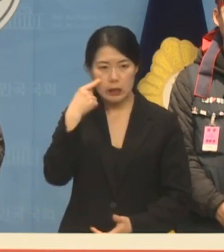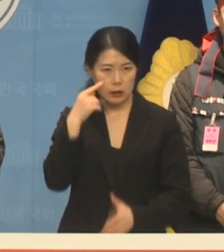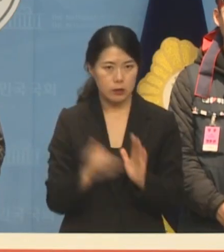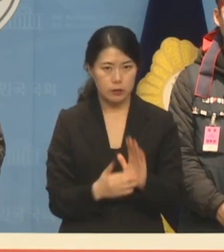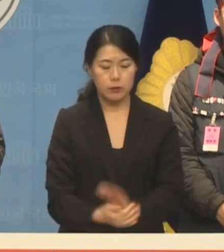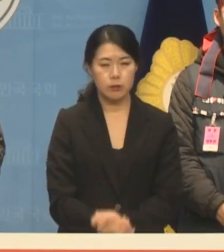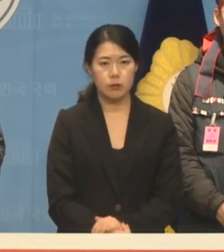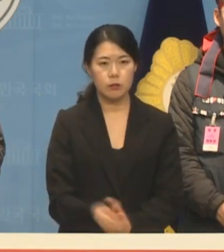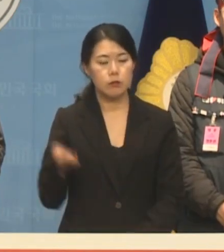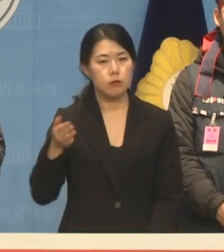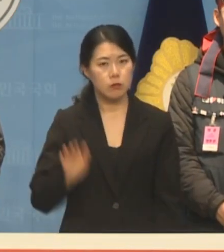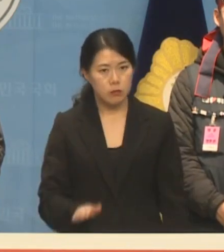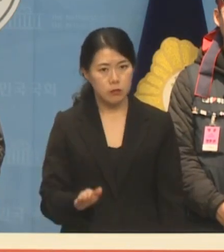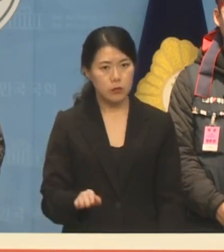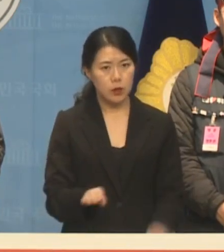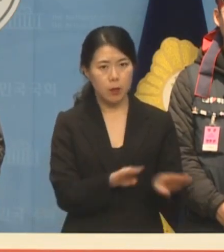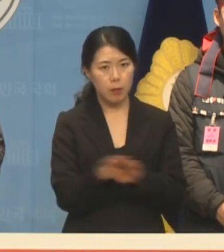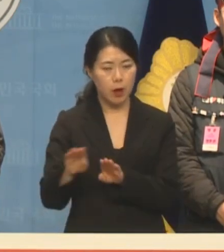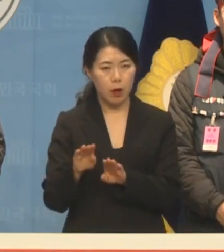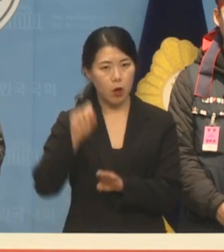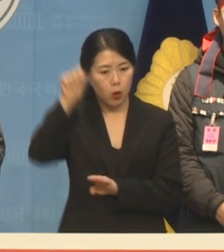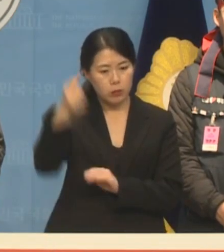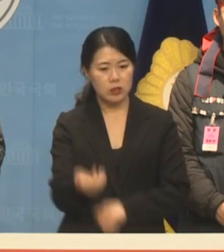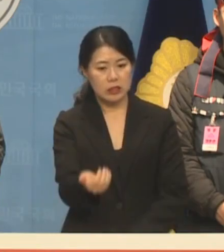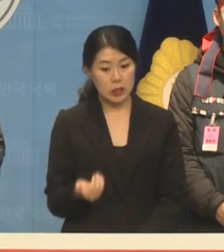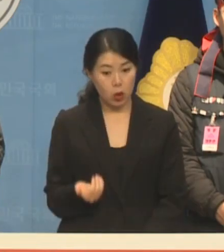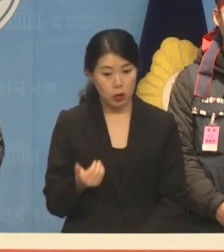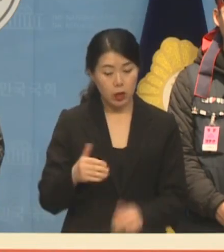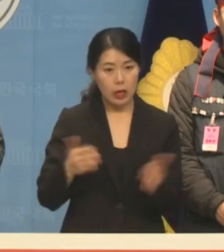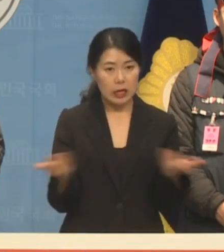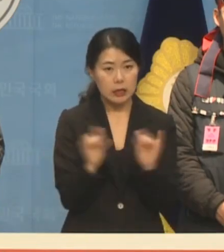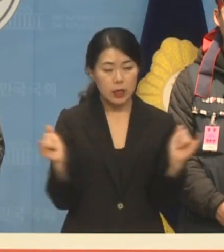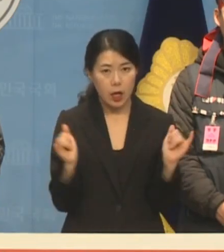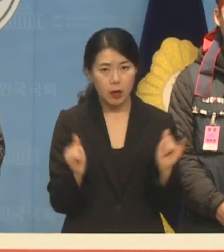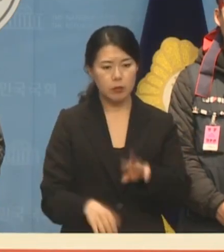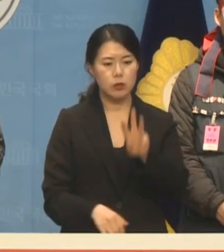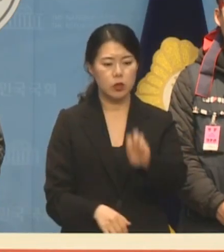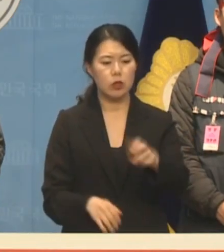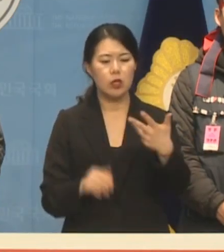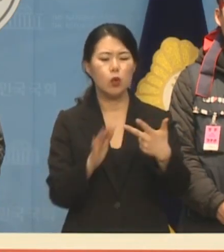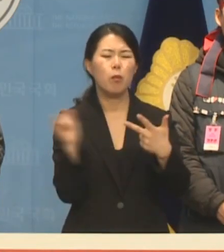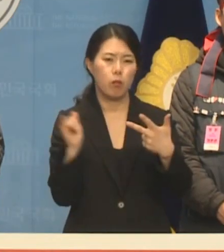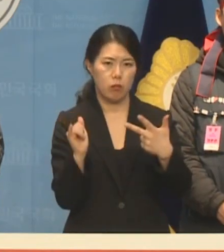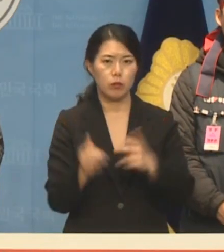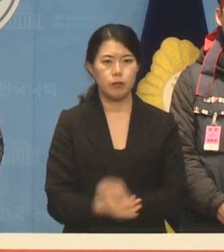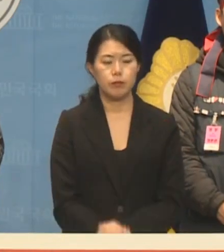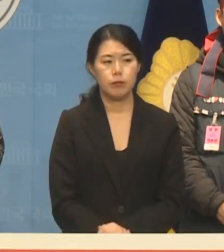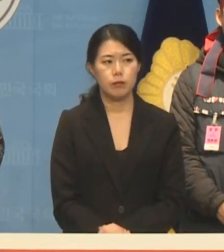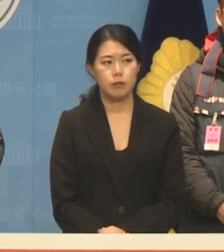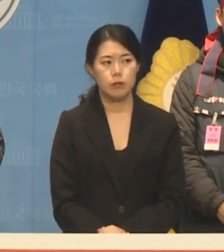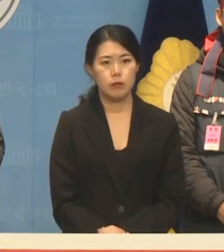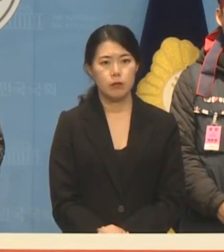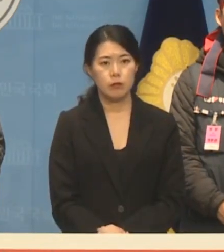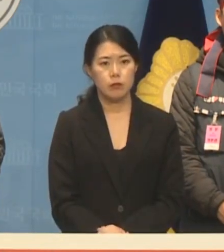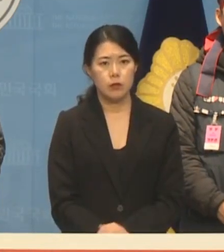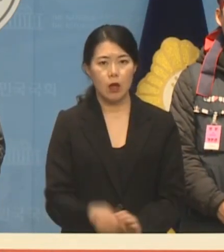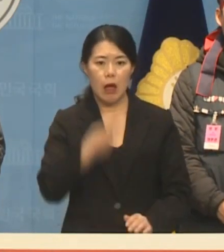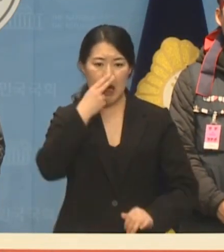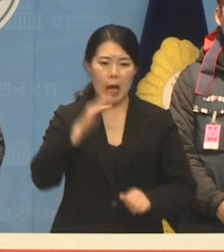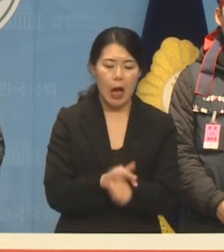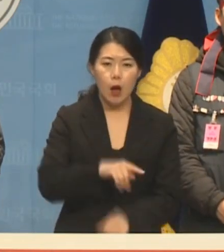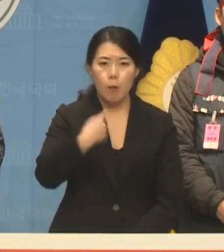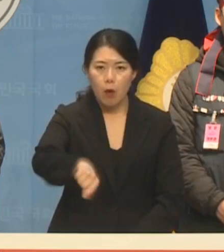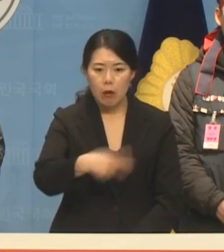주었다. 하지만 파업 전날 현장 근무자는 37명이었다. 더욱 기가 막힌